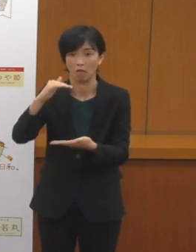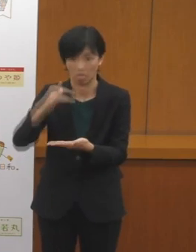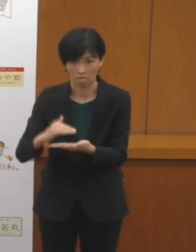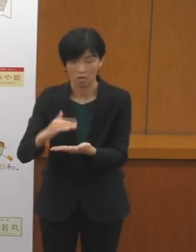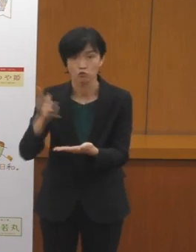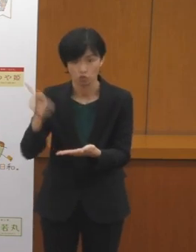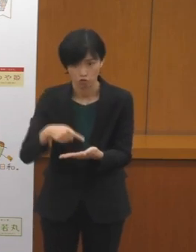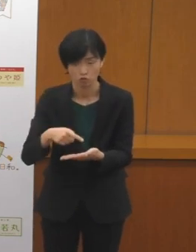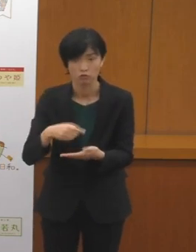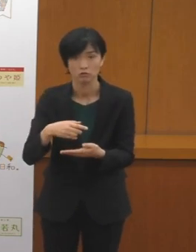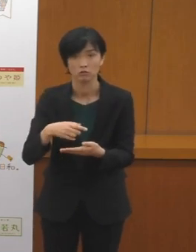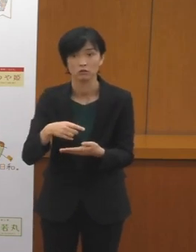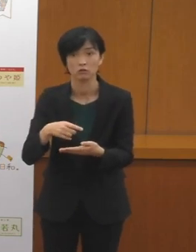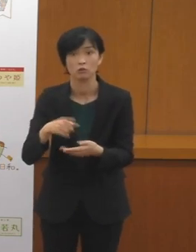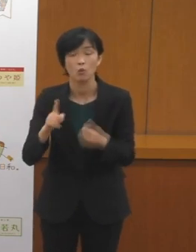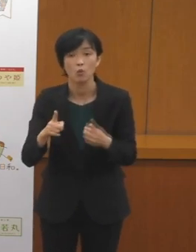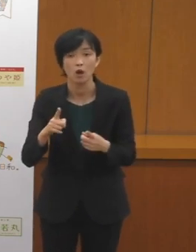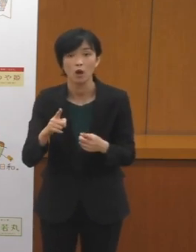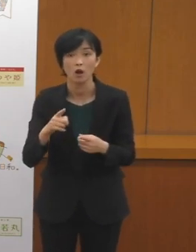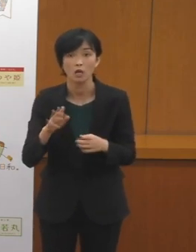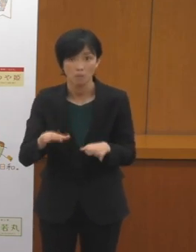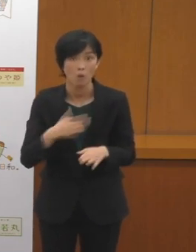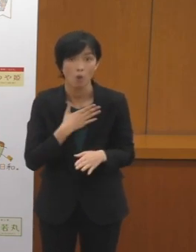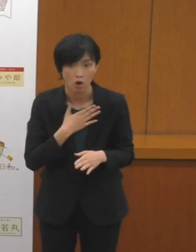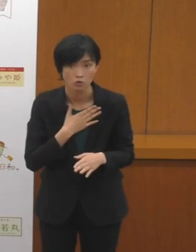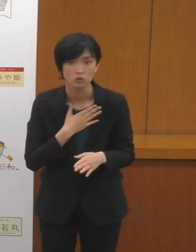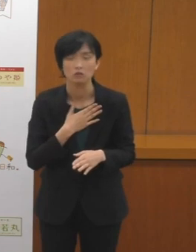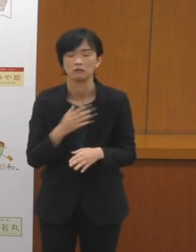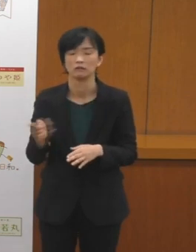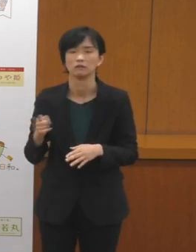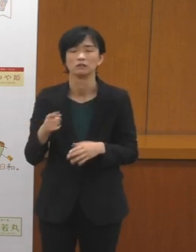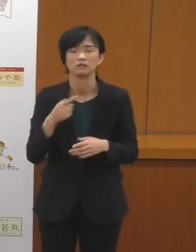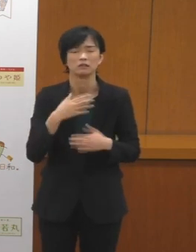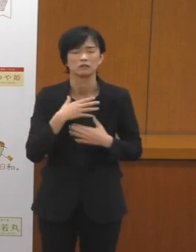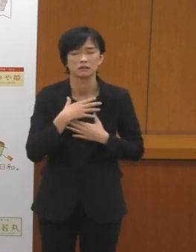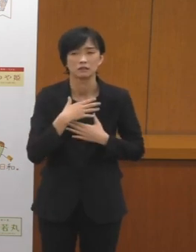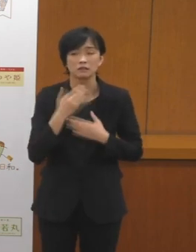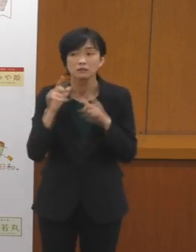かそこが私も心配であります